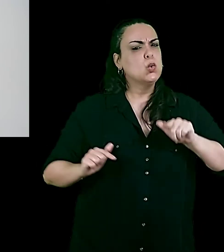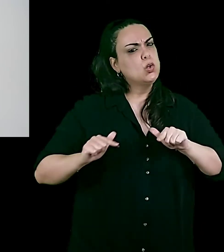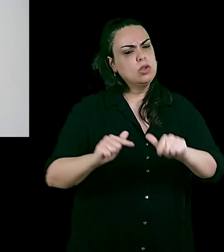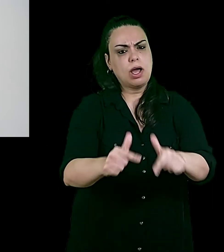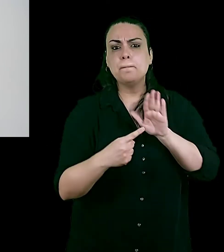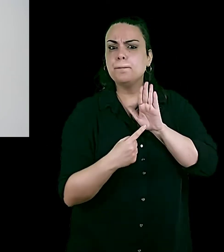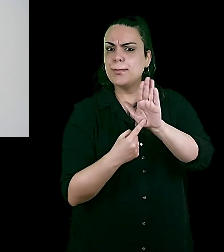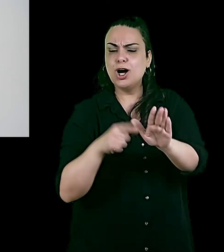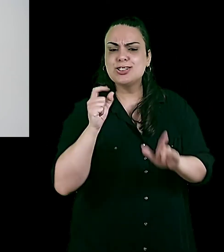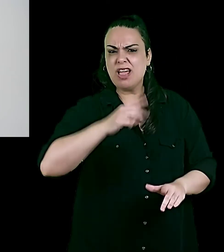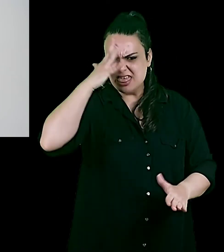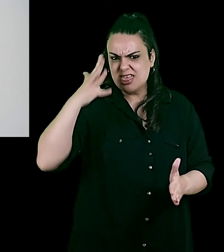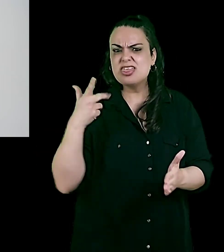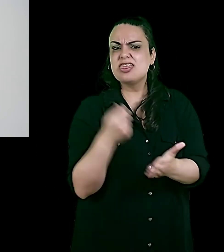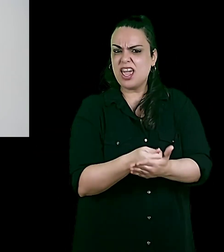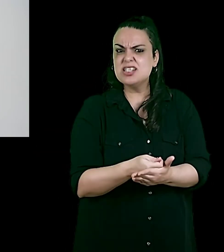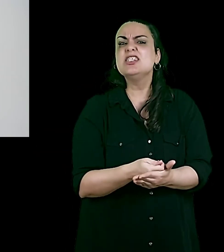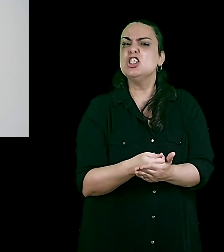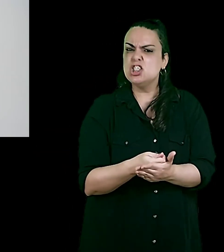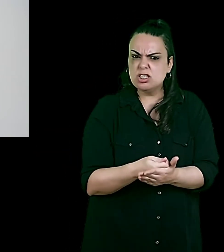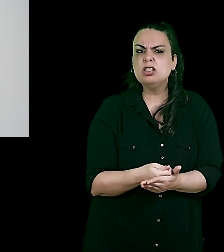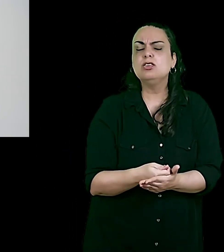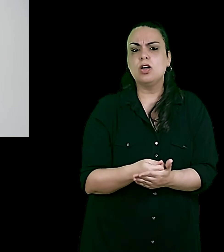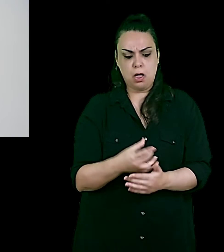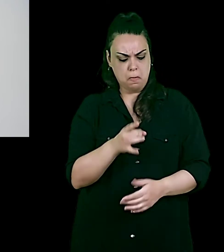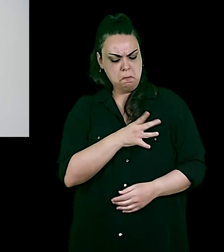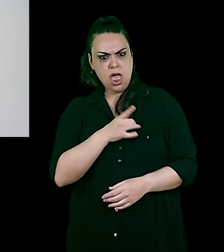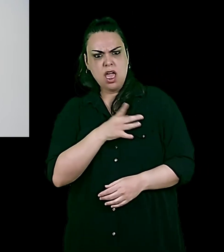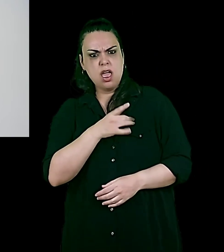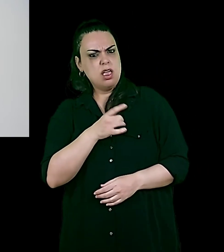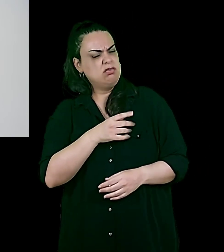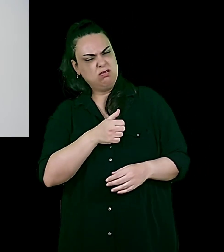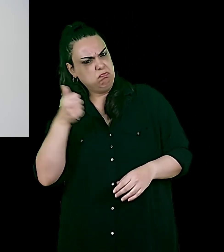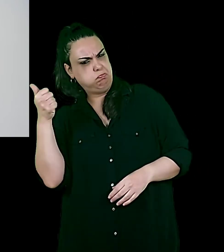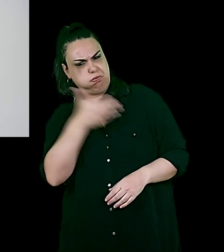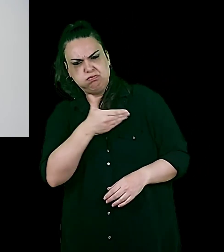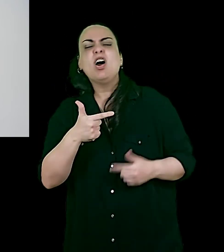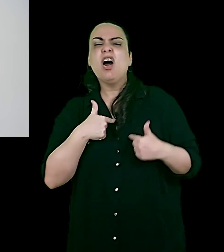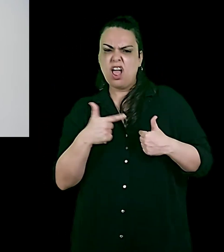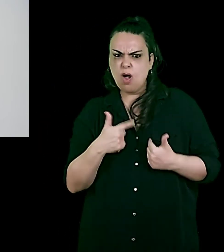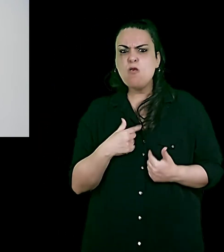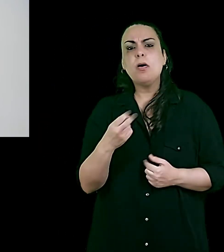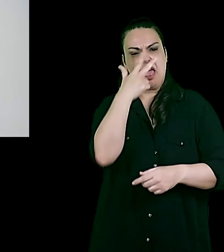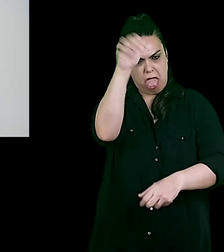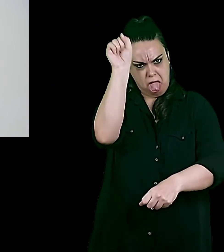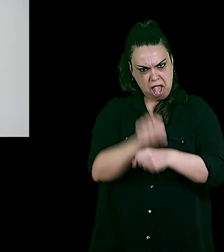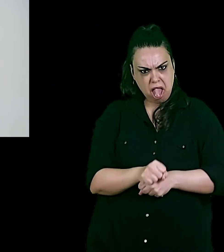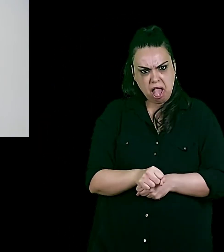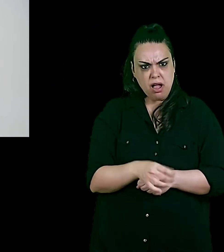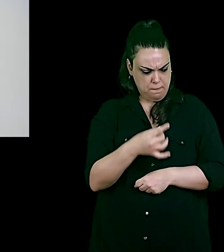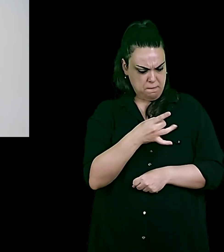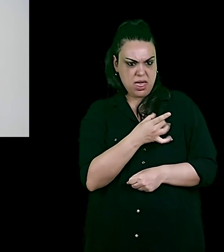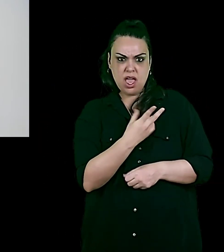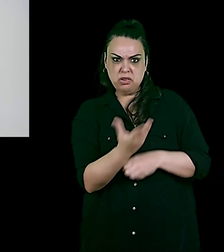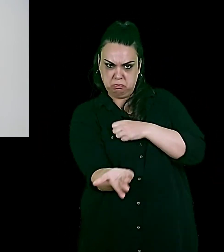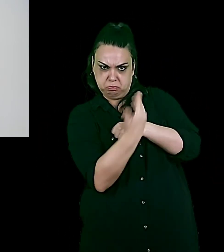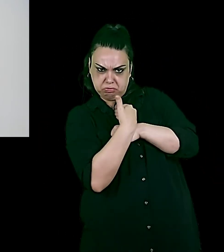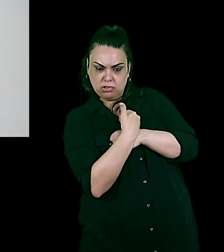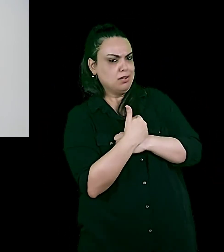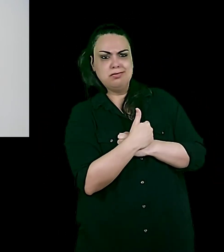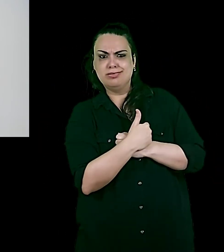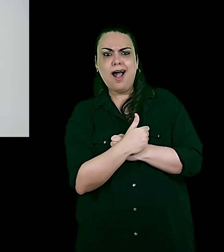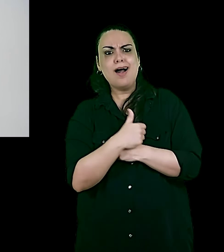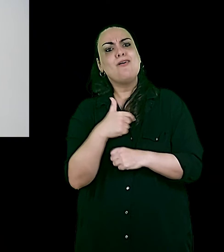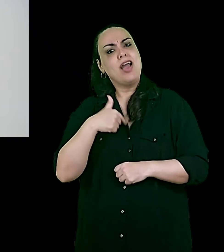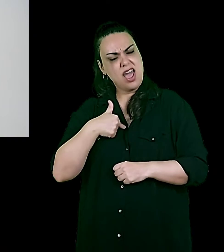mostrando que nós estamos decididos ou a passar por cima dele, ou que venha seguido dele, mas que nós não vamos deixar de fazer o nosso